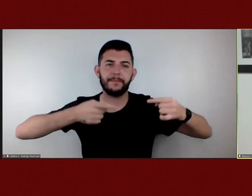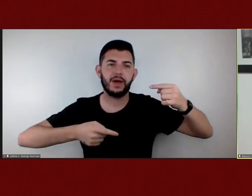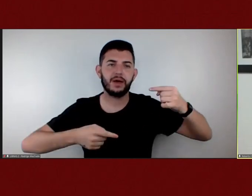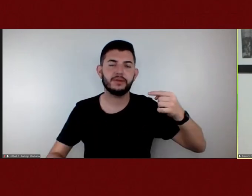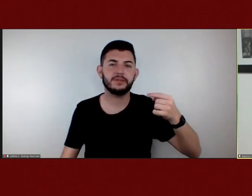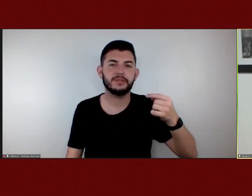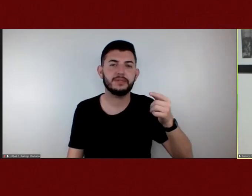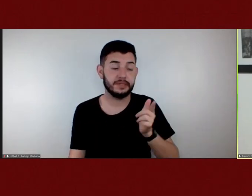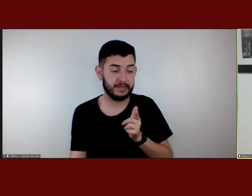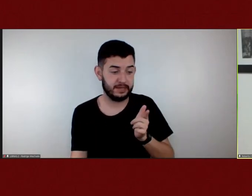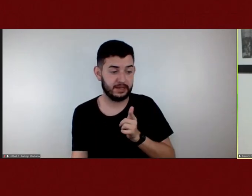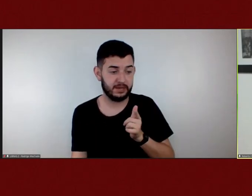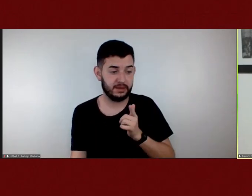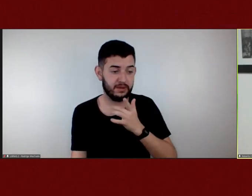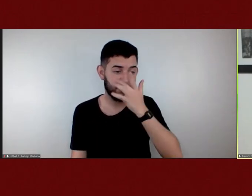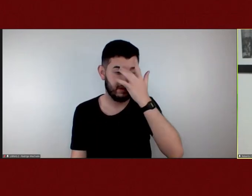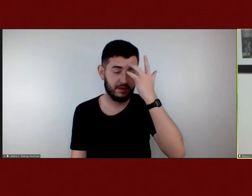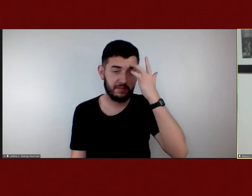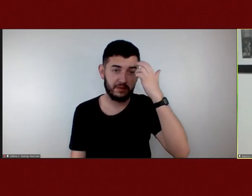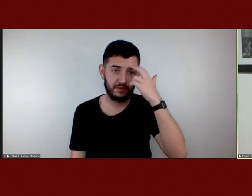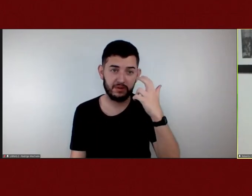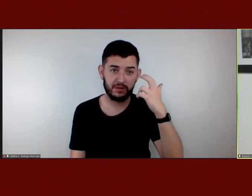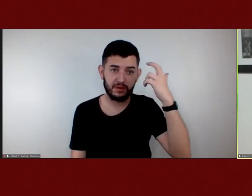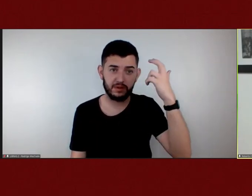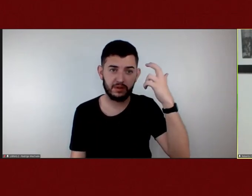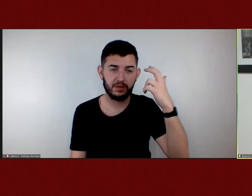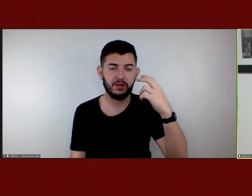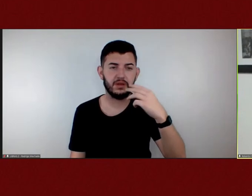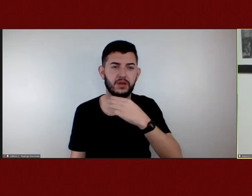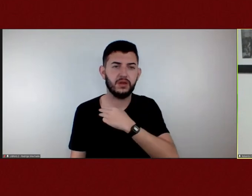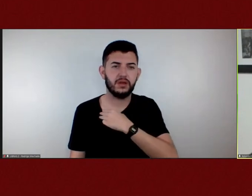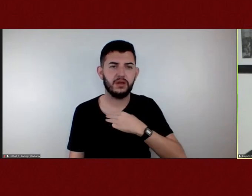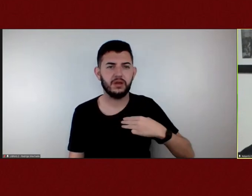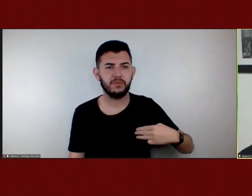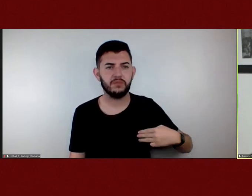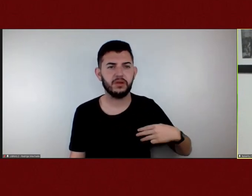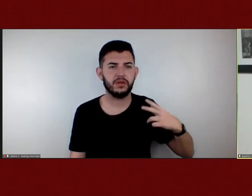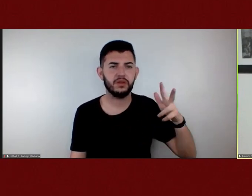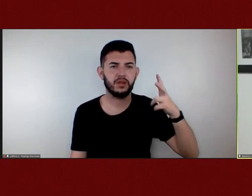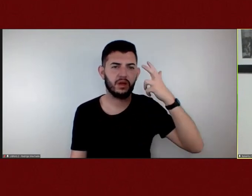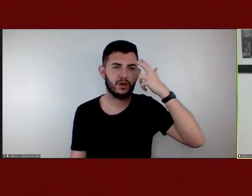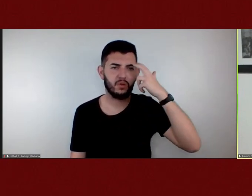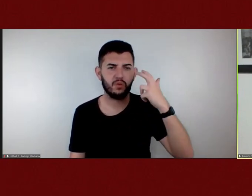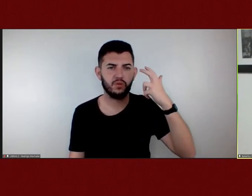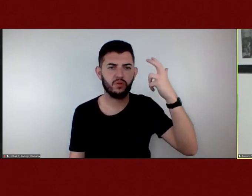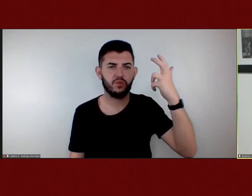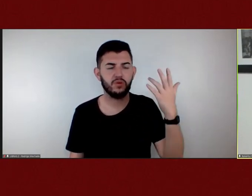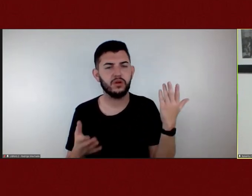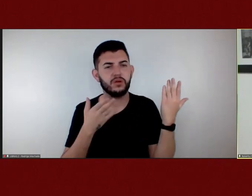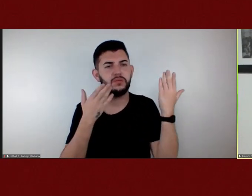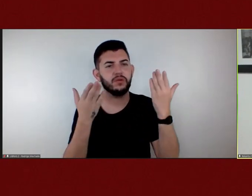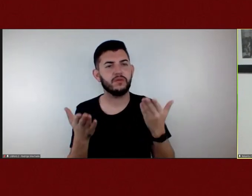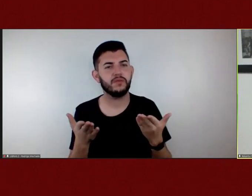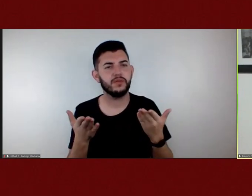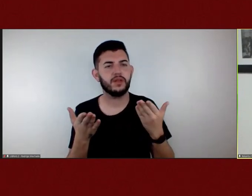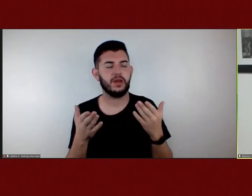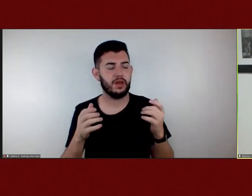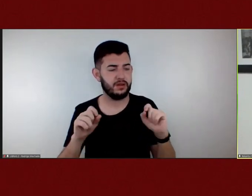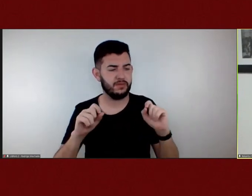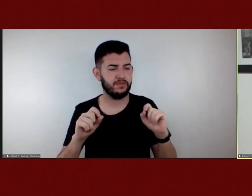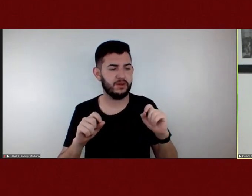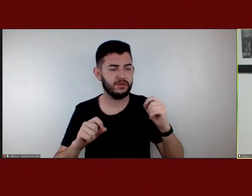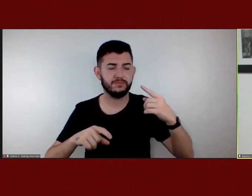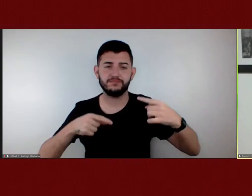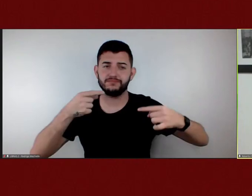alguns intelectuais e ministros da cultura, e me chamaram pelo pequeno espaço de tempo que lá passei.